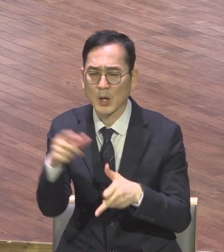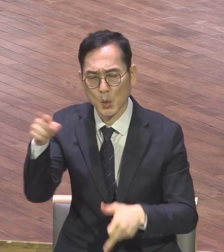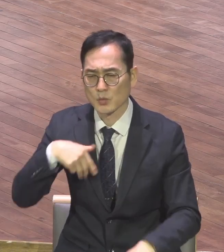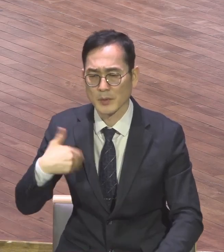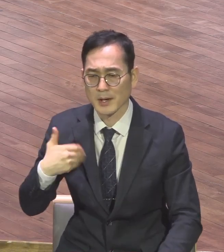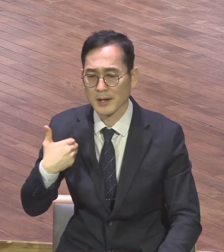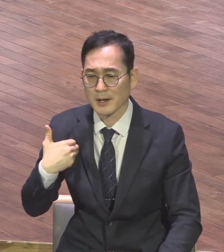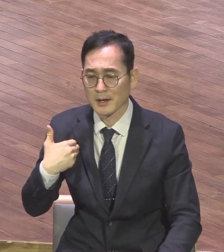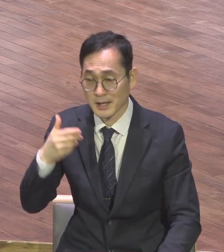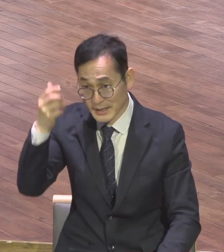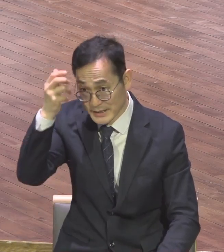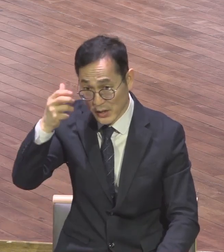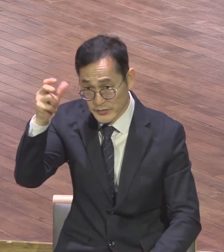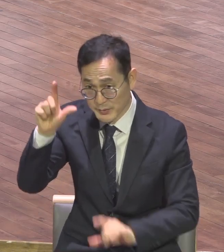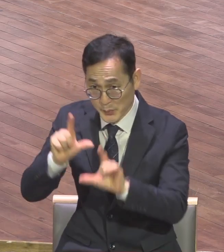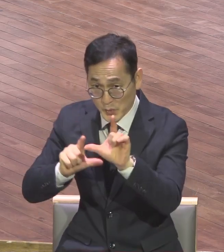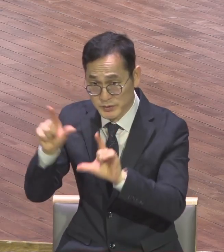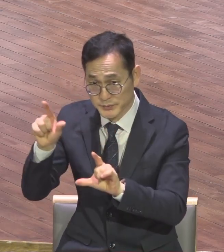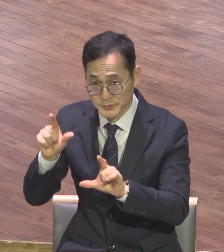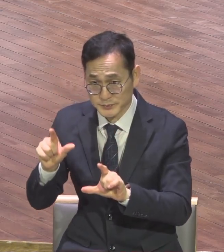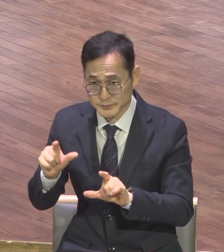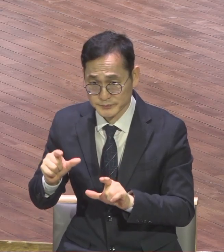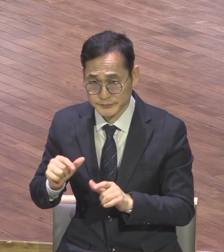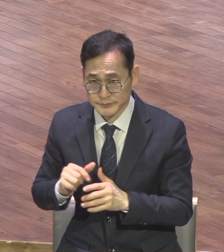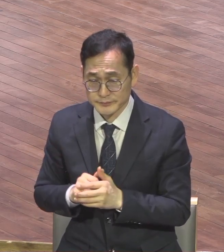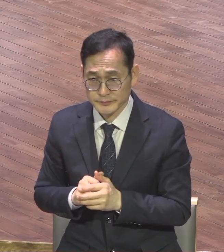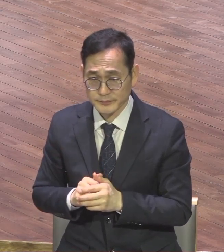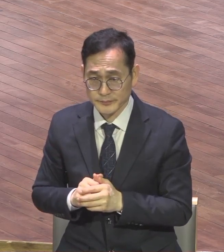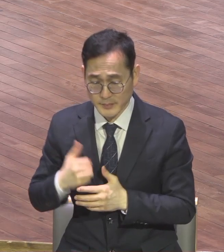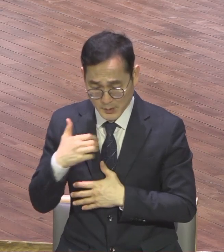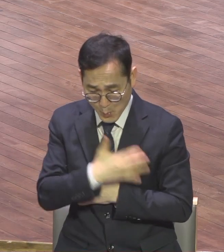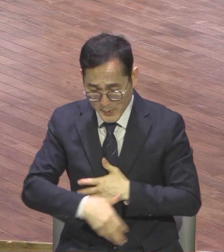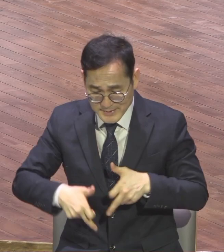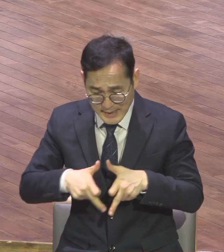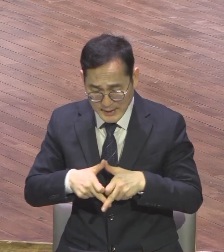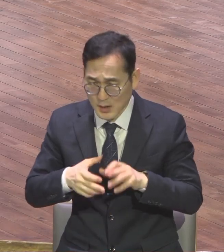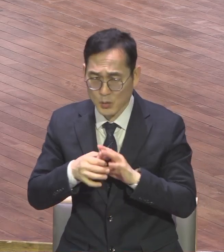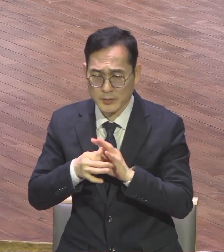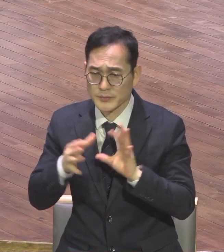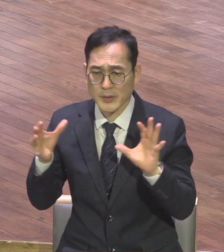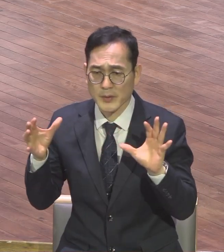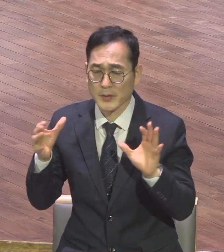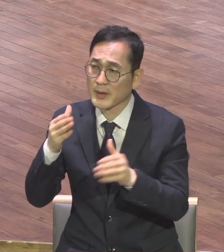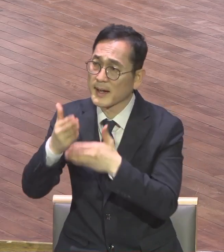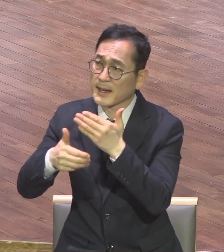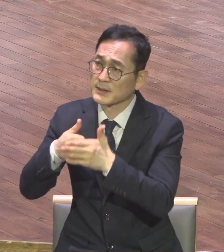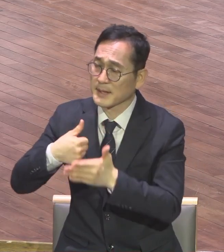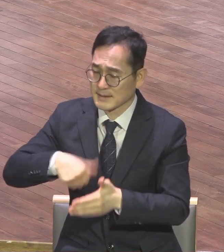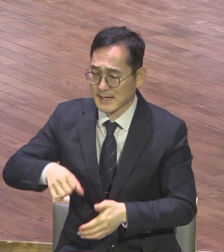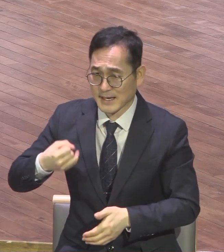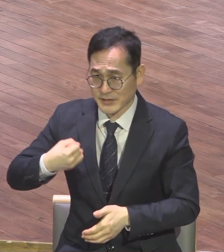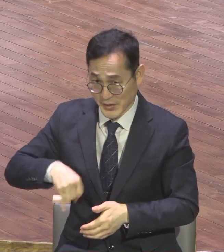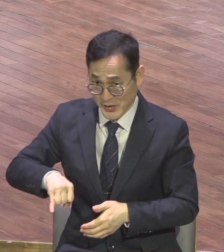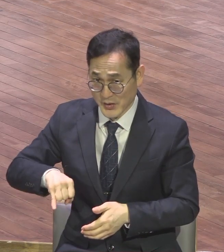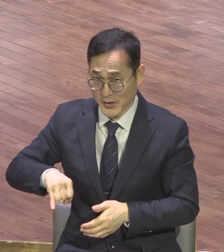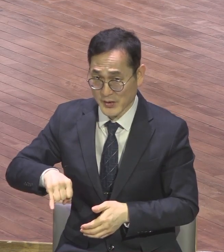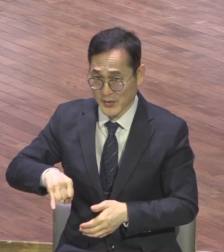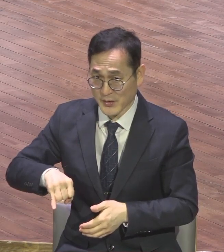이런 신체적 상황을 초월할 수 있는 특징이 있습니다. 하나님의 자녀가 되는 순간,